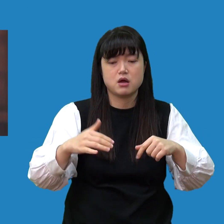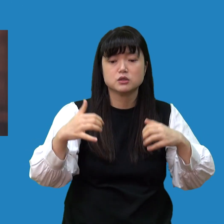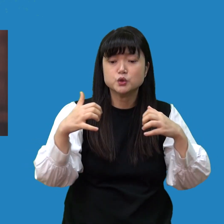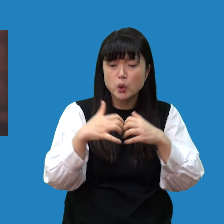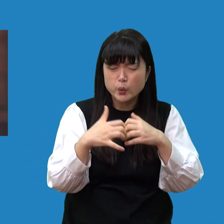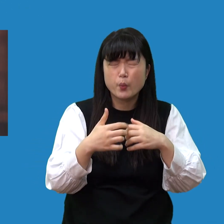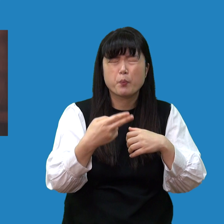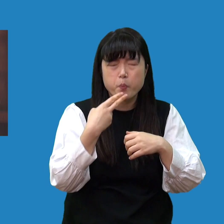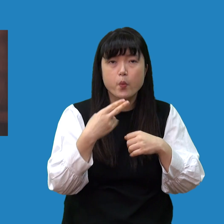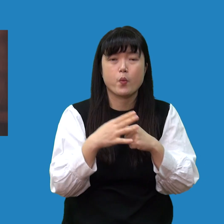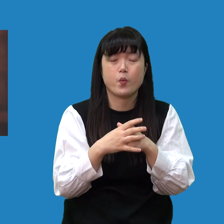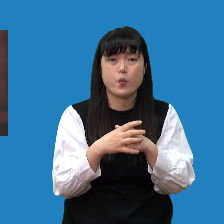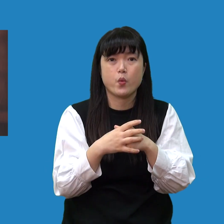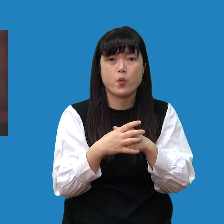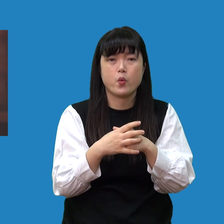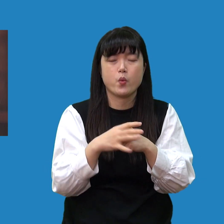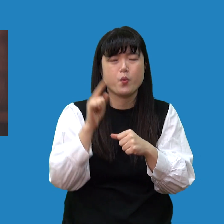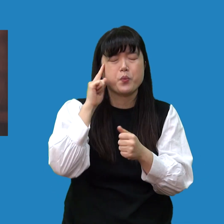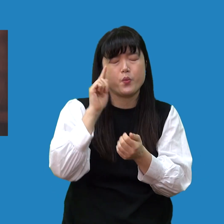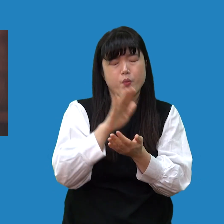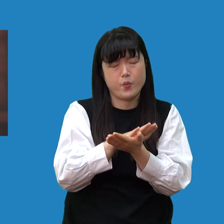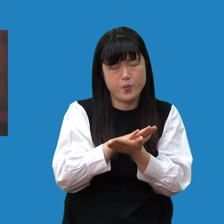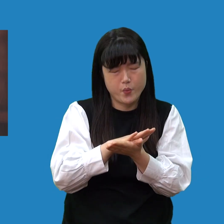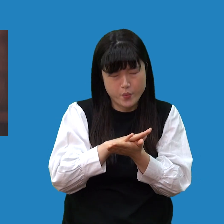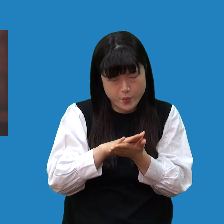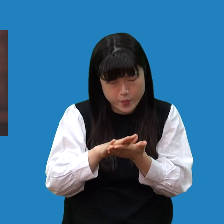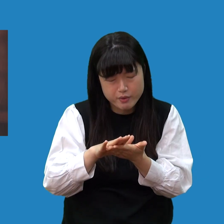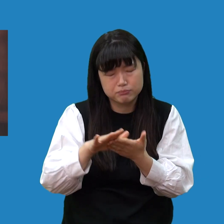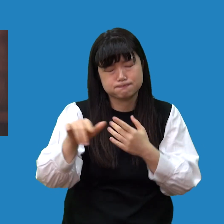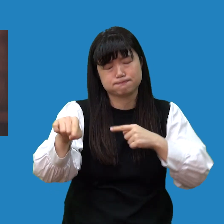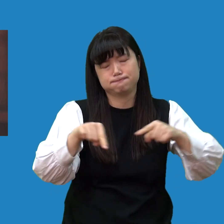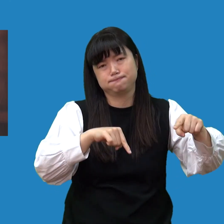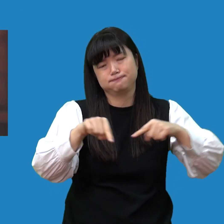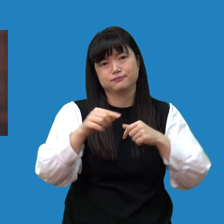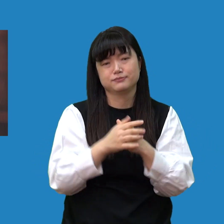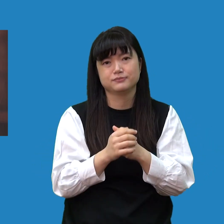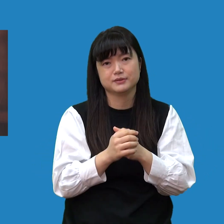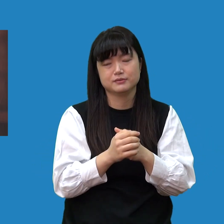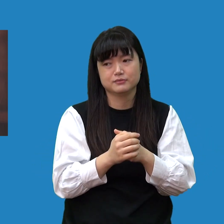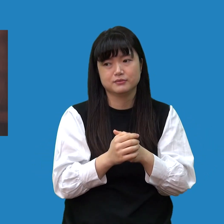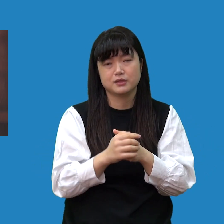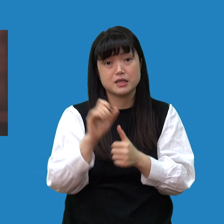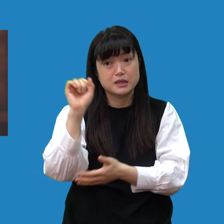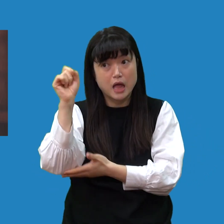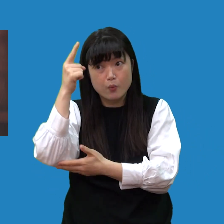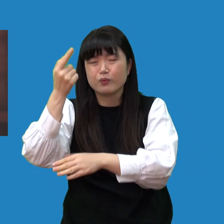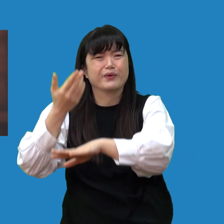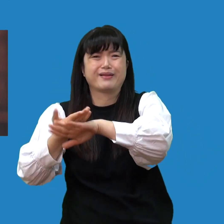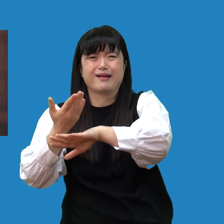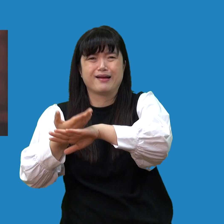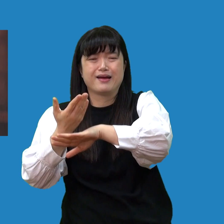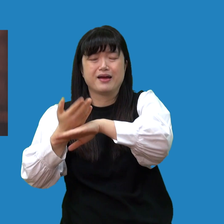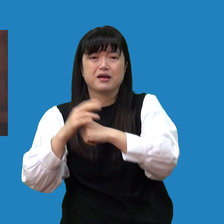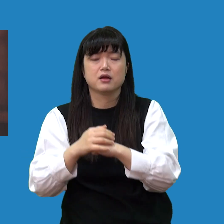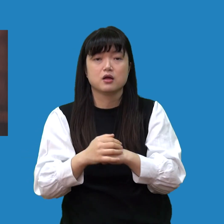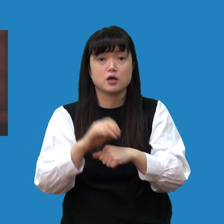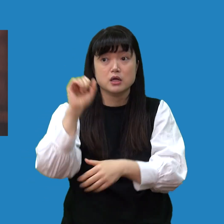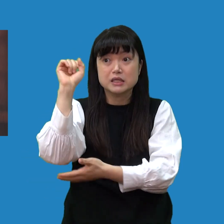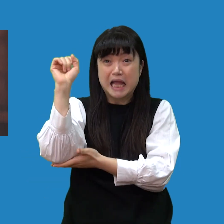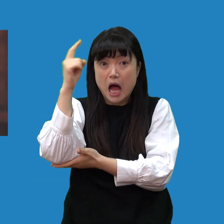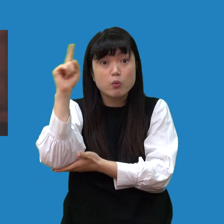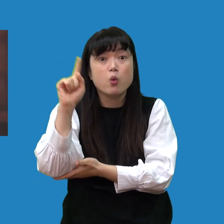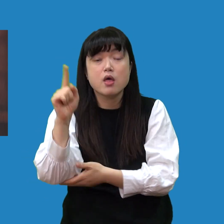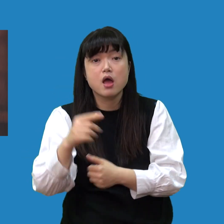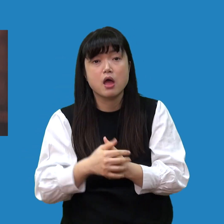전쟁 없이 평화롭게 다스렸다는 거예요. 그게 다른 시대하고 달라요. 그 솔로몬의 아버지